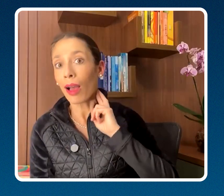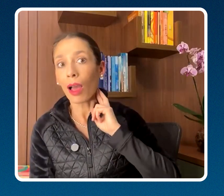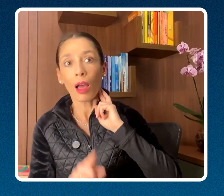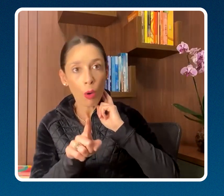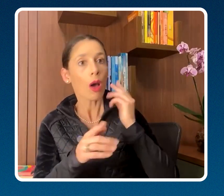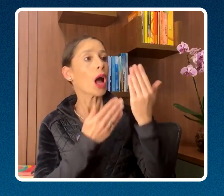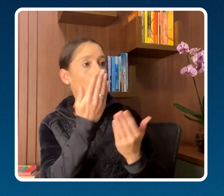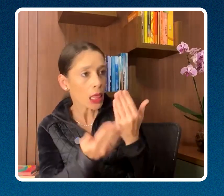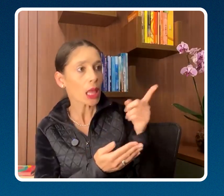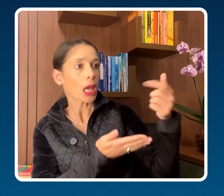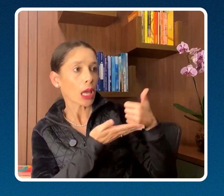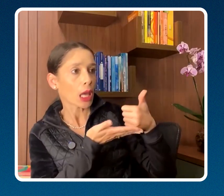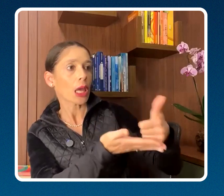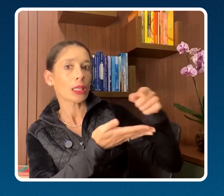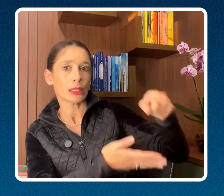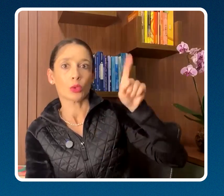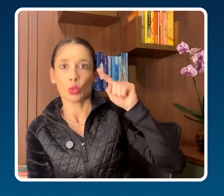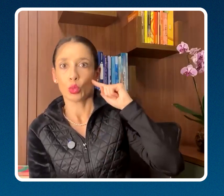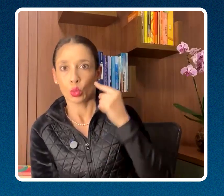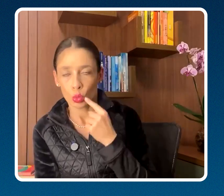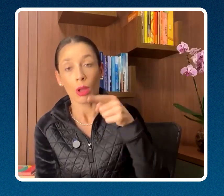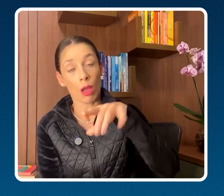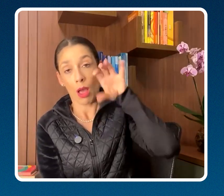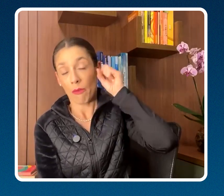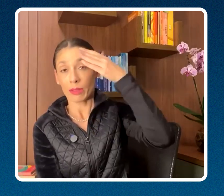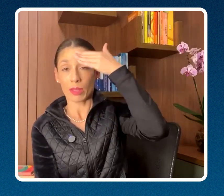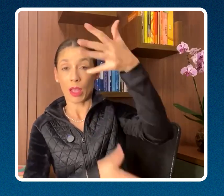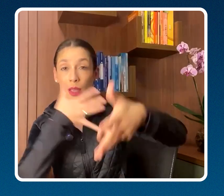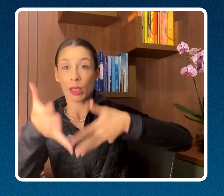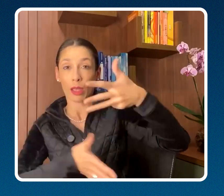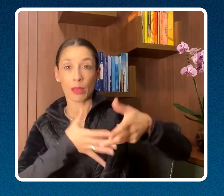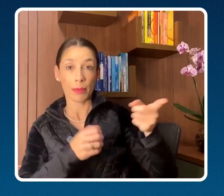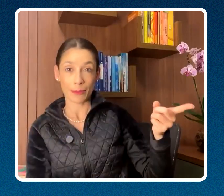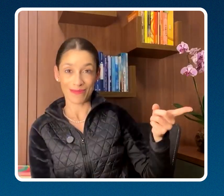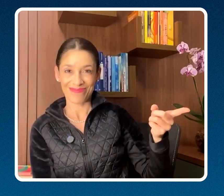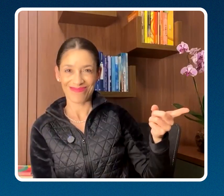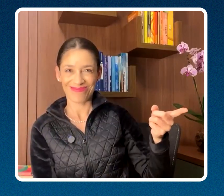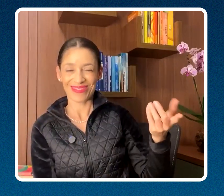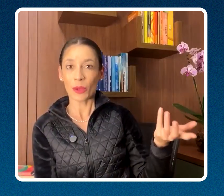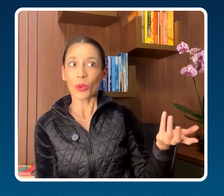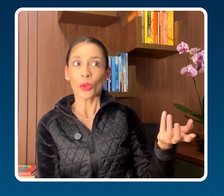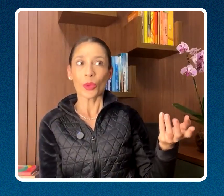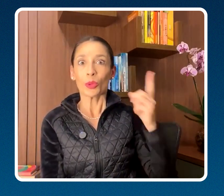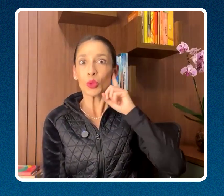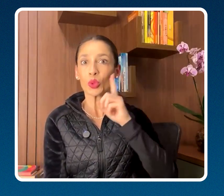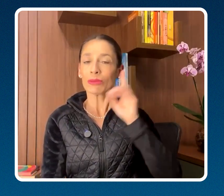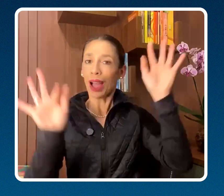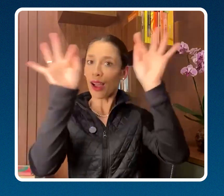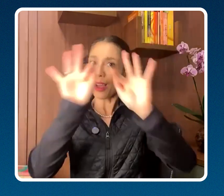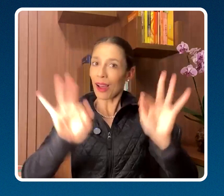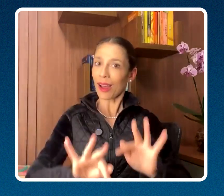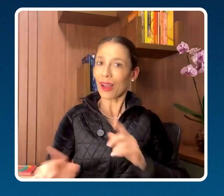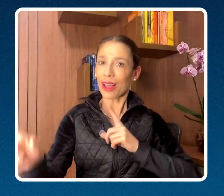atende e tal. Então, eu via a felicidade deles quando eles chegavam lá. E muitos surdos que às vezes